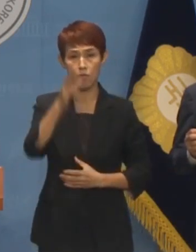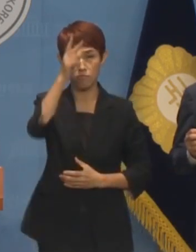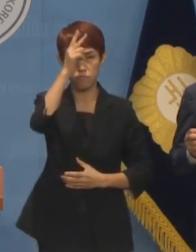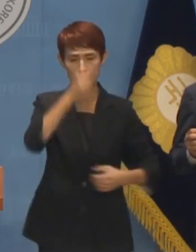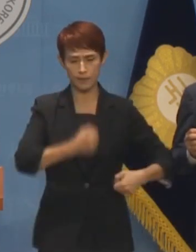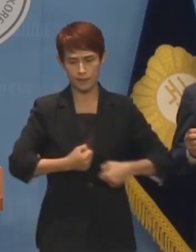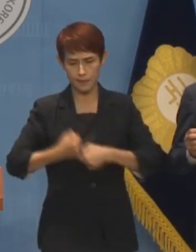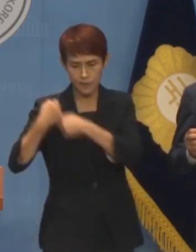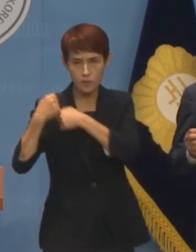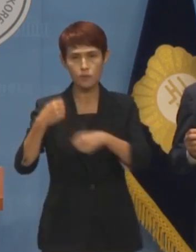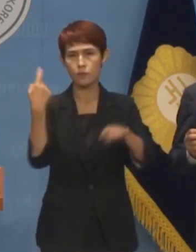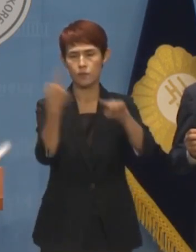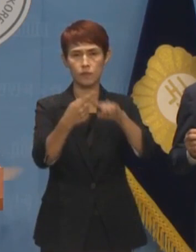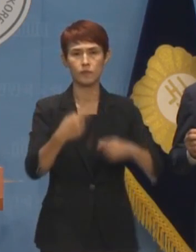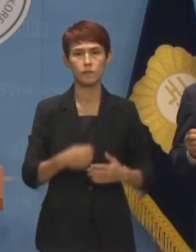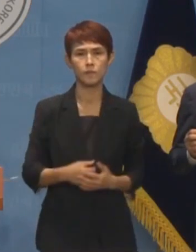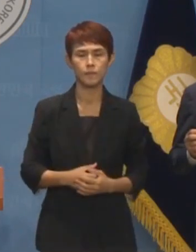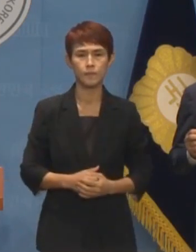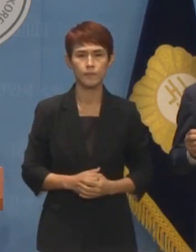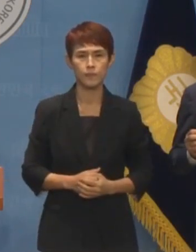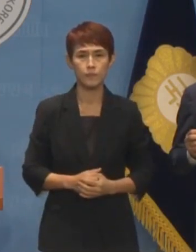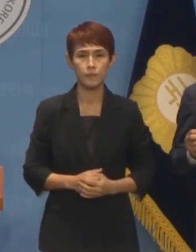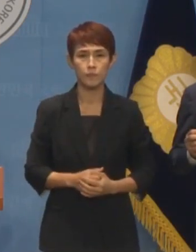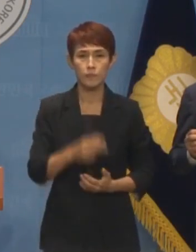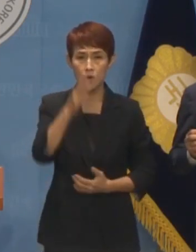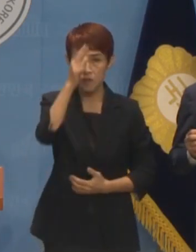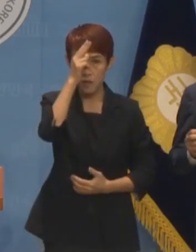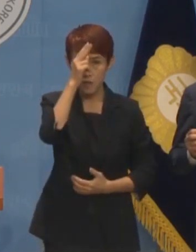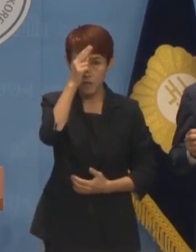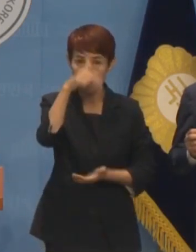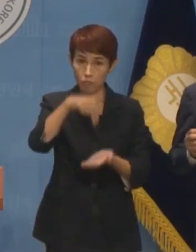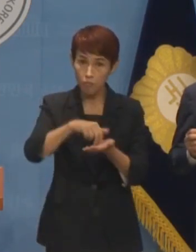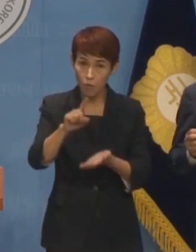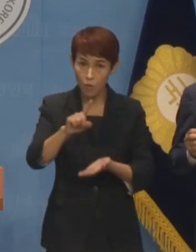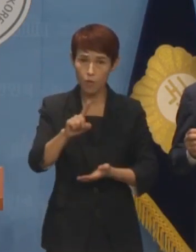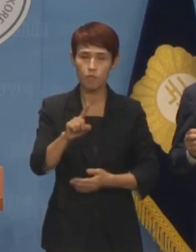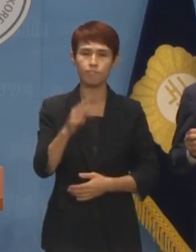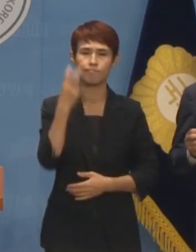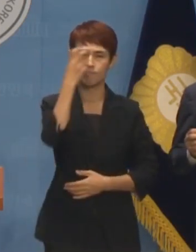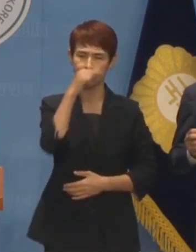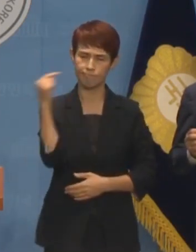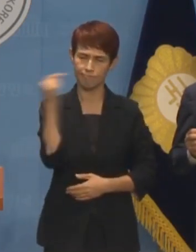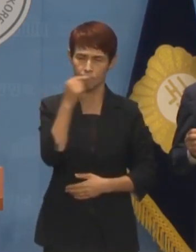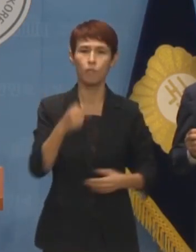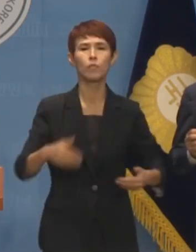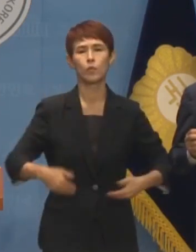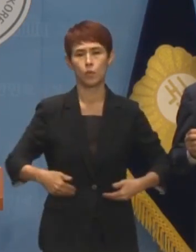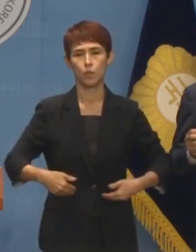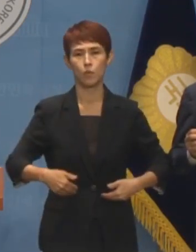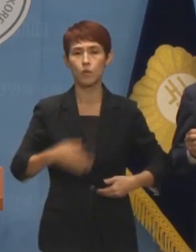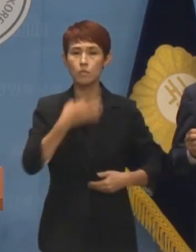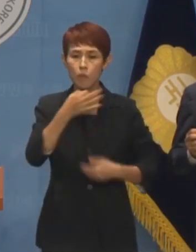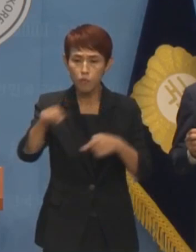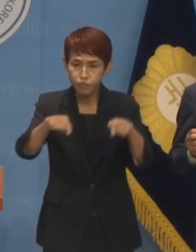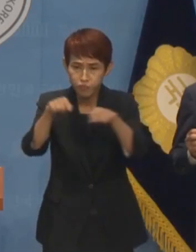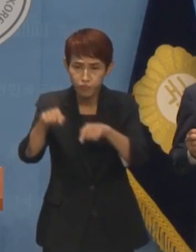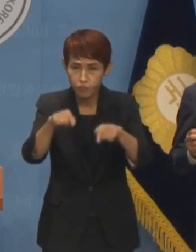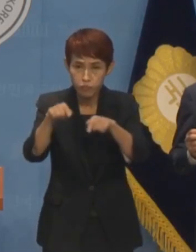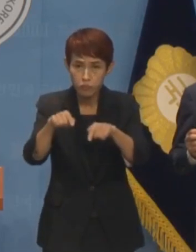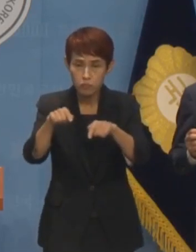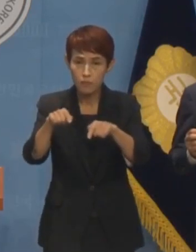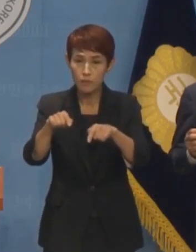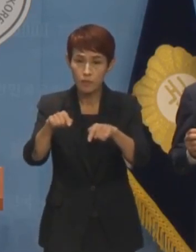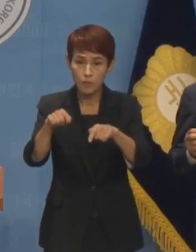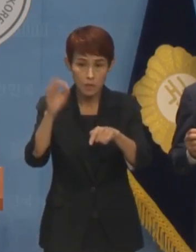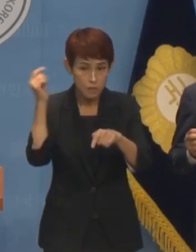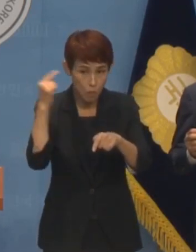직무유기 행위가 될 것입니다. 수사기관은 철저한 수사를 통해 녹취록에서 돈을 준 목적 내지